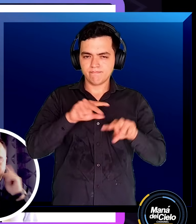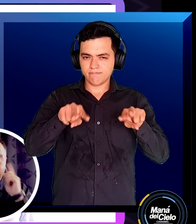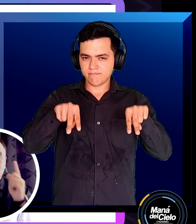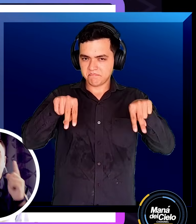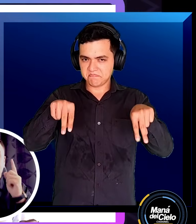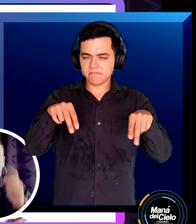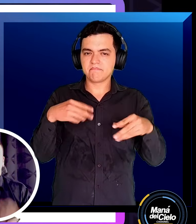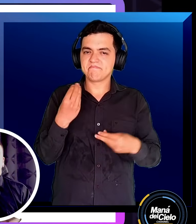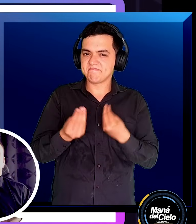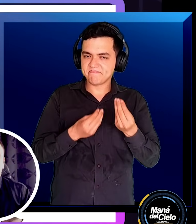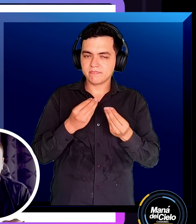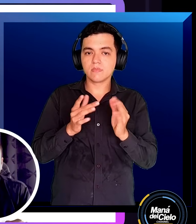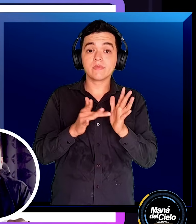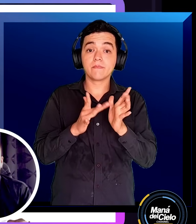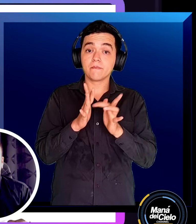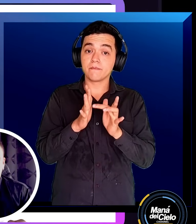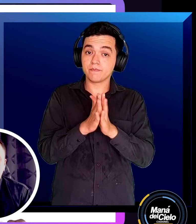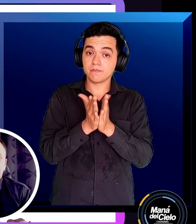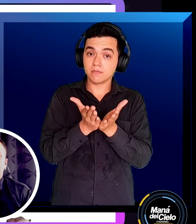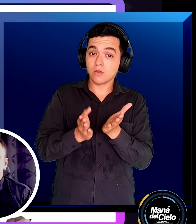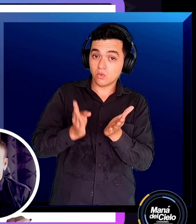leer